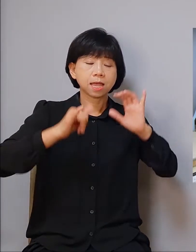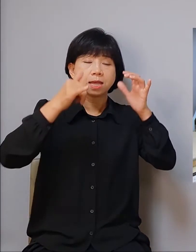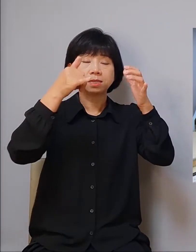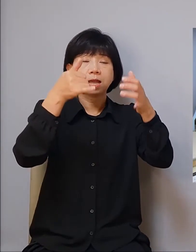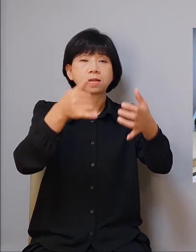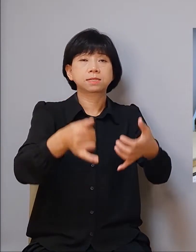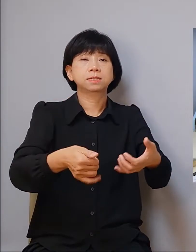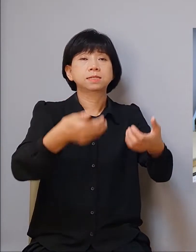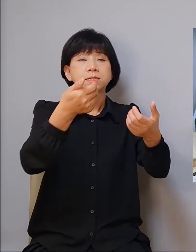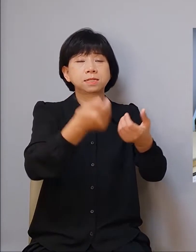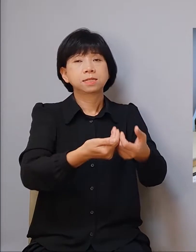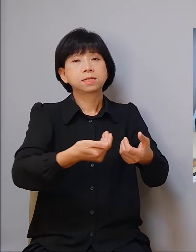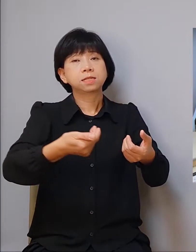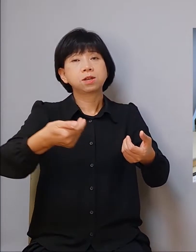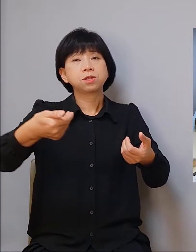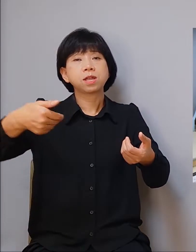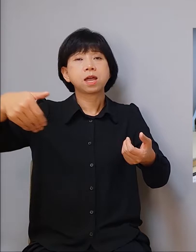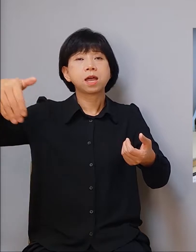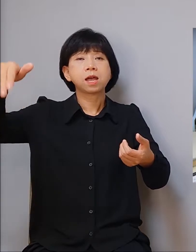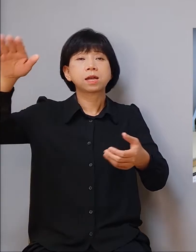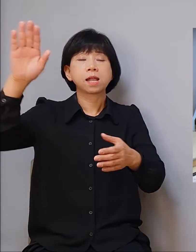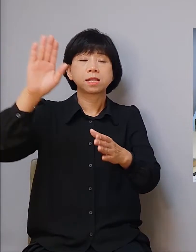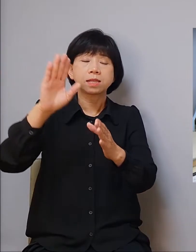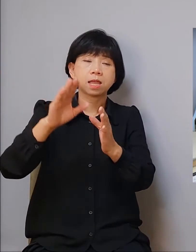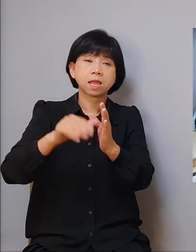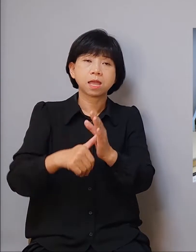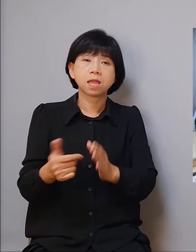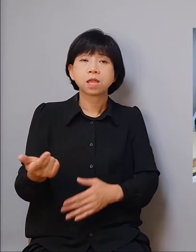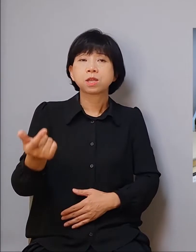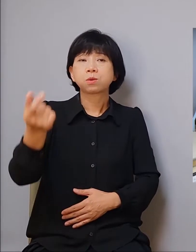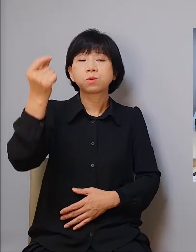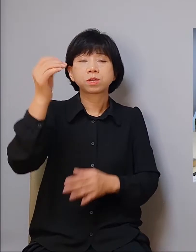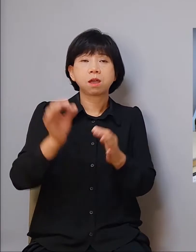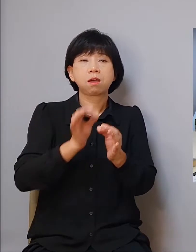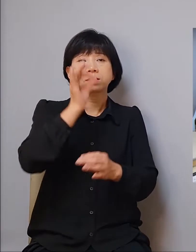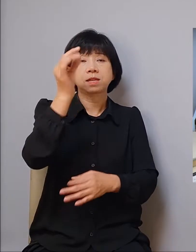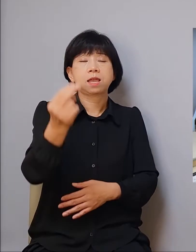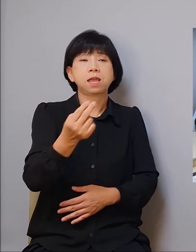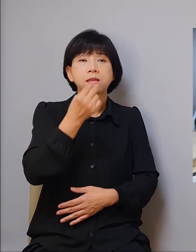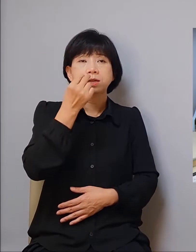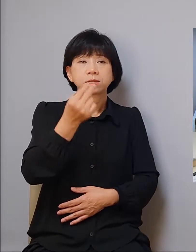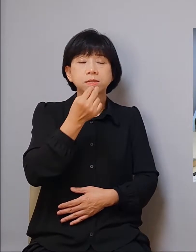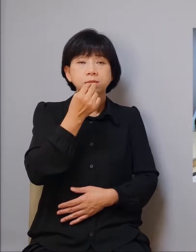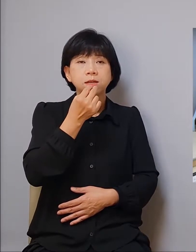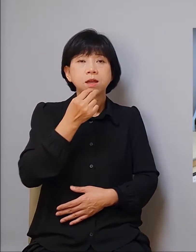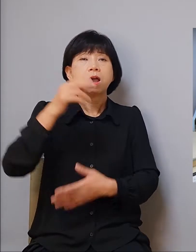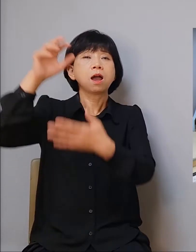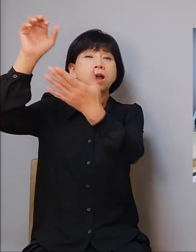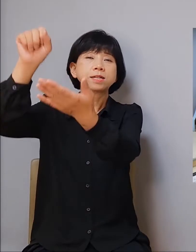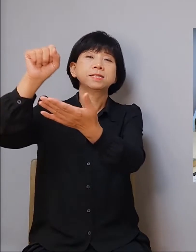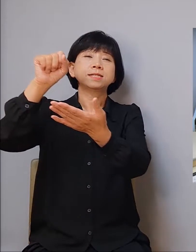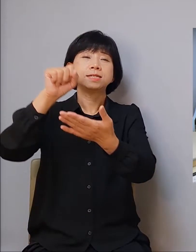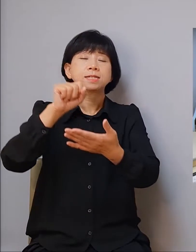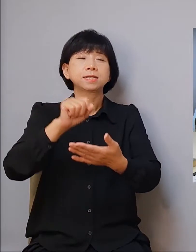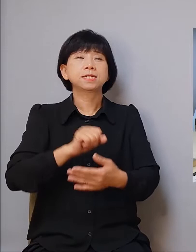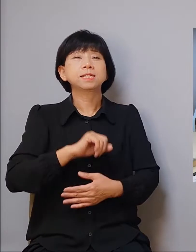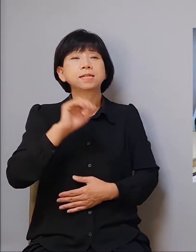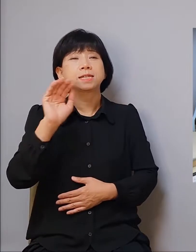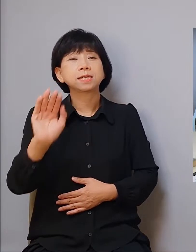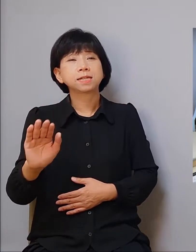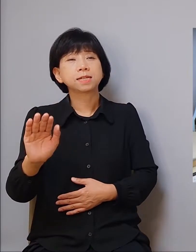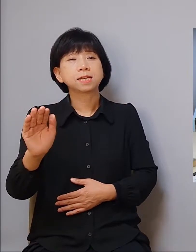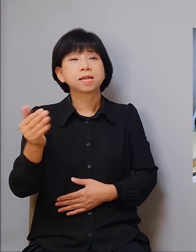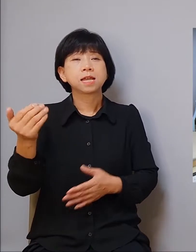이 세상을 떠나갈 때 평생 얻으리